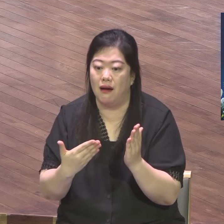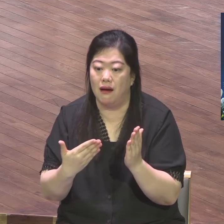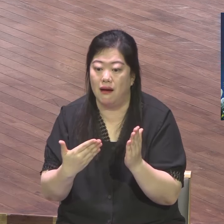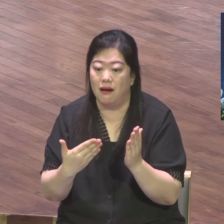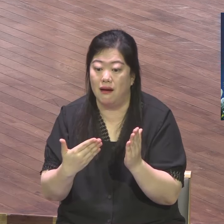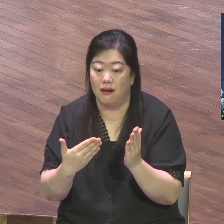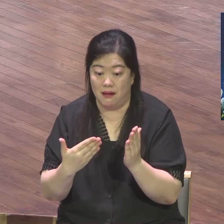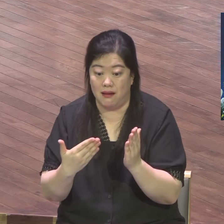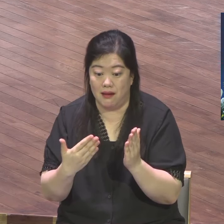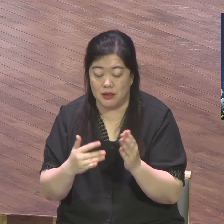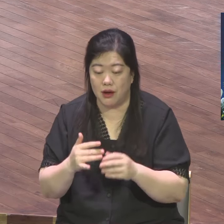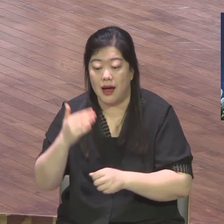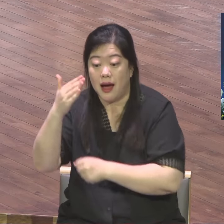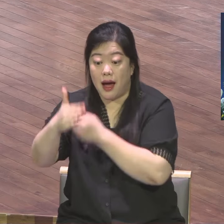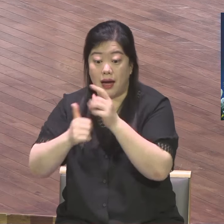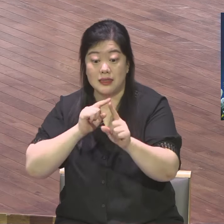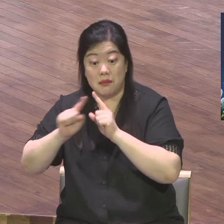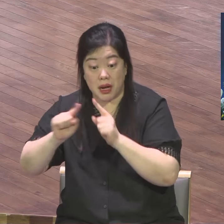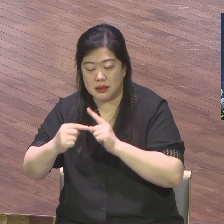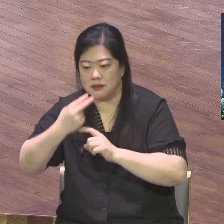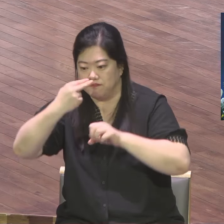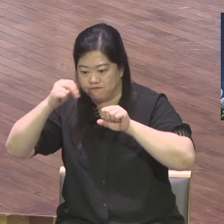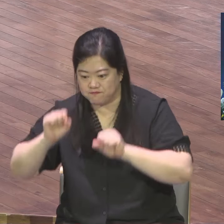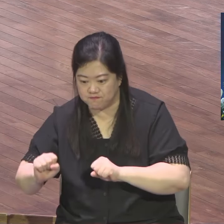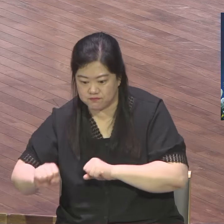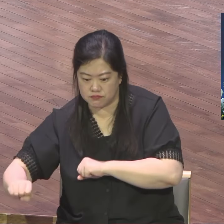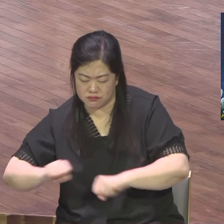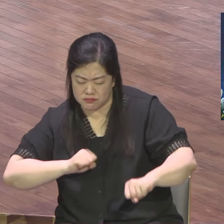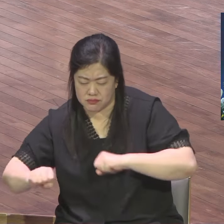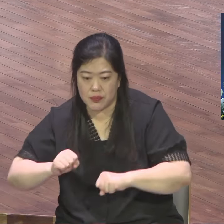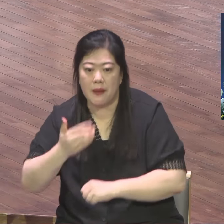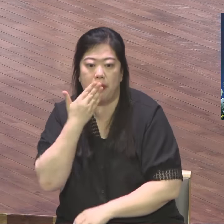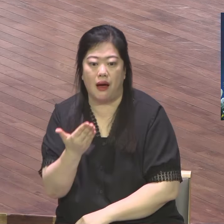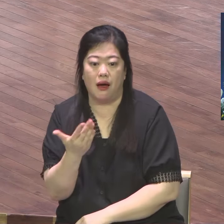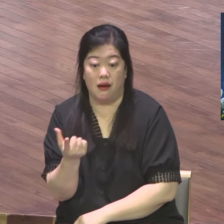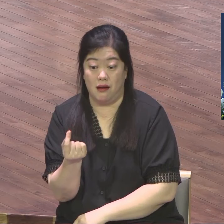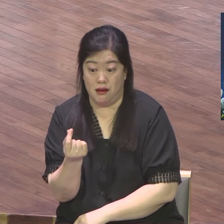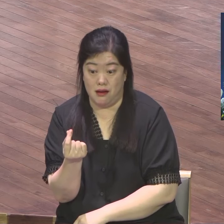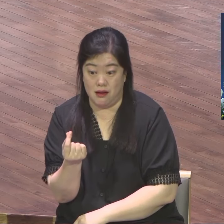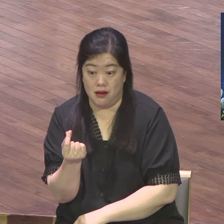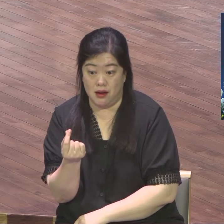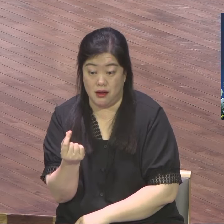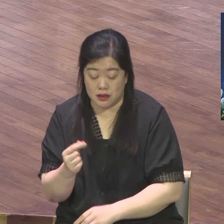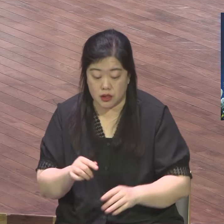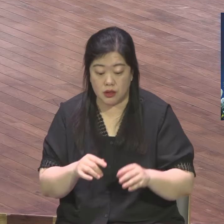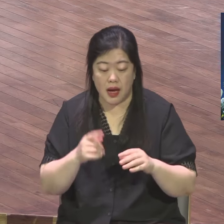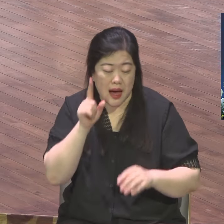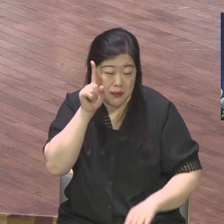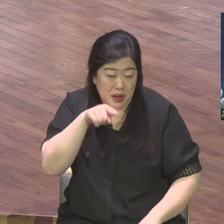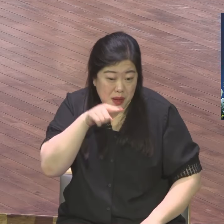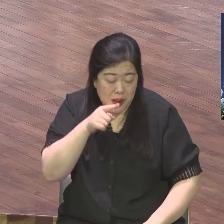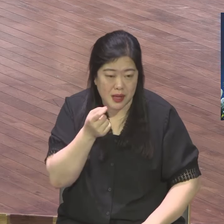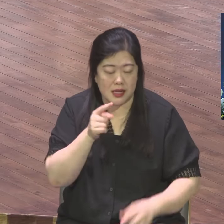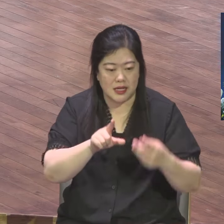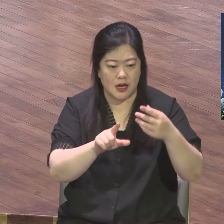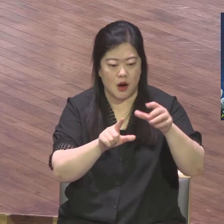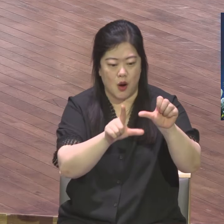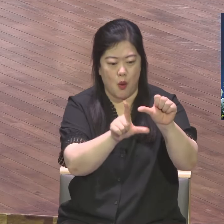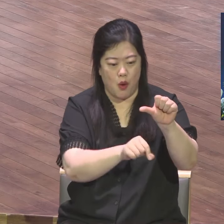말씀은 살았고 그랬어요. 하나님의 말씀 살아있어요. 1.1핵도 절대 더하거나 빼면 안 돼요. 말씀을 듣고 그 삶